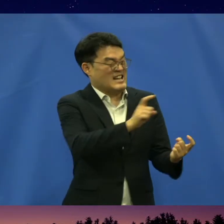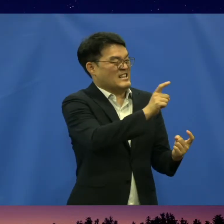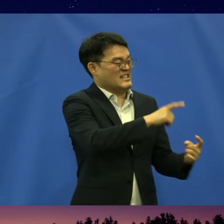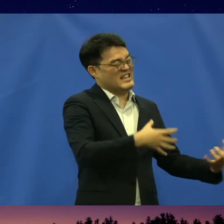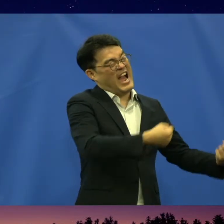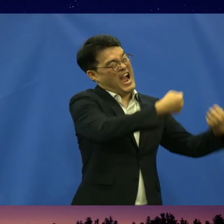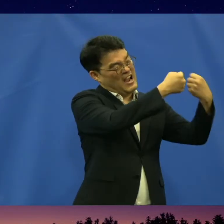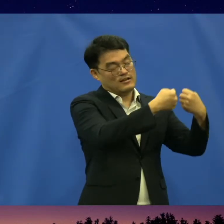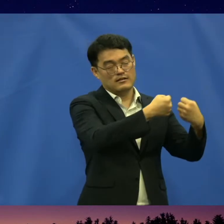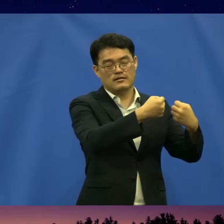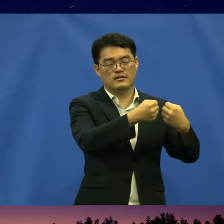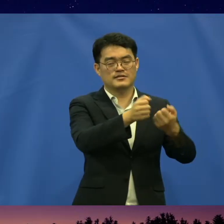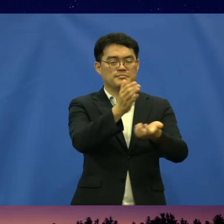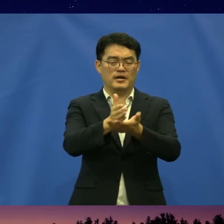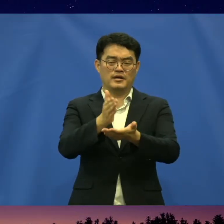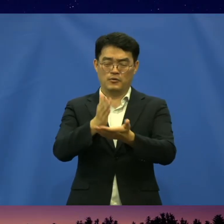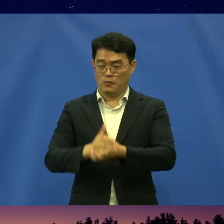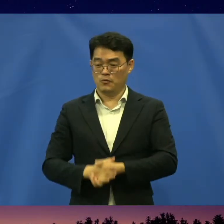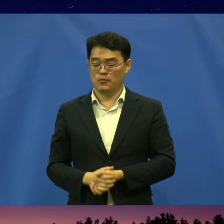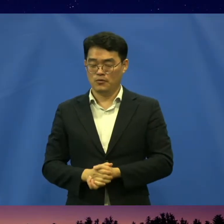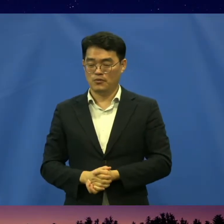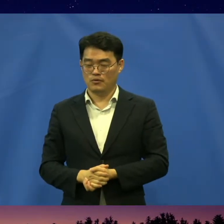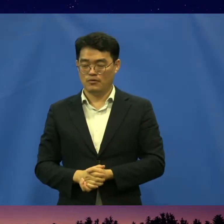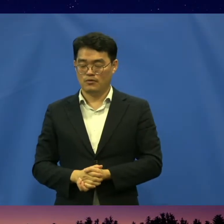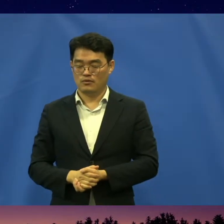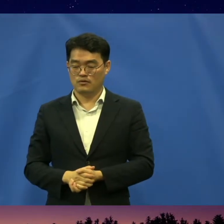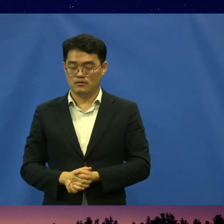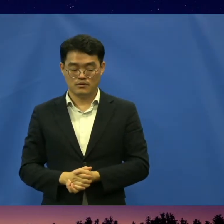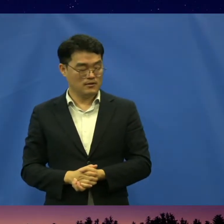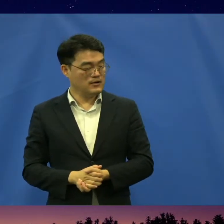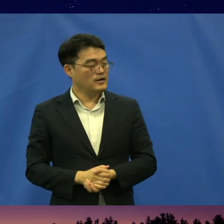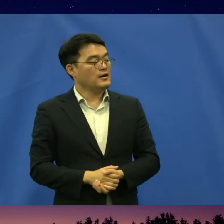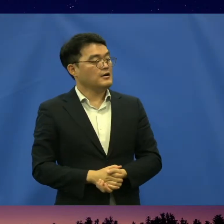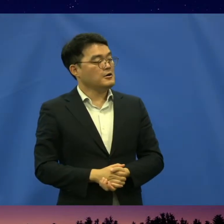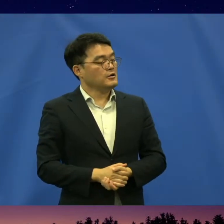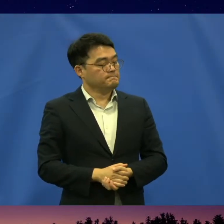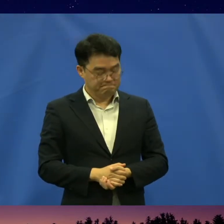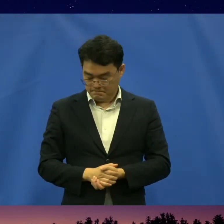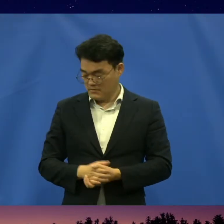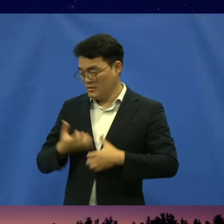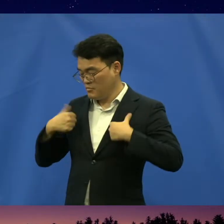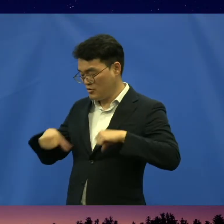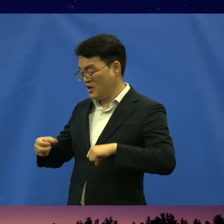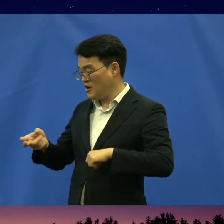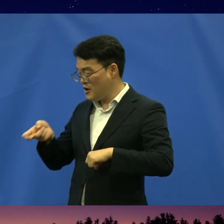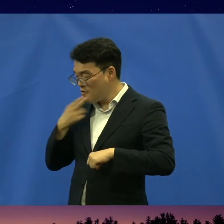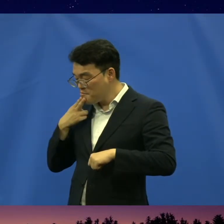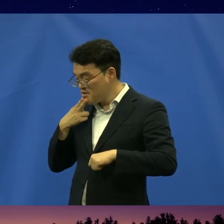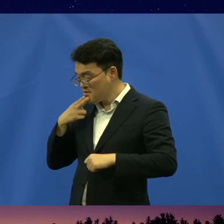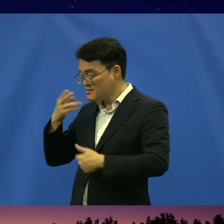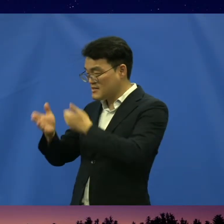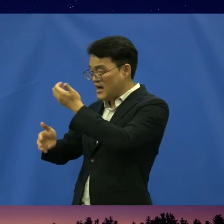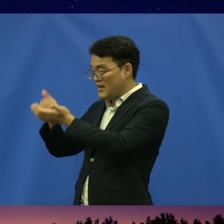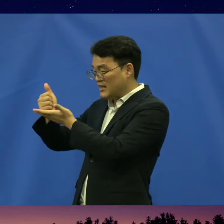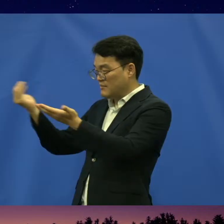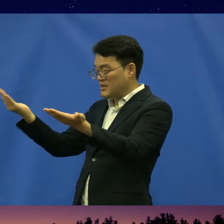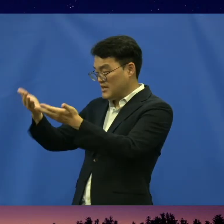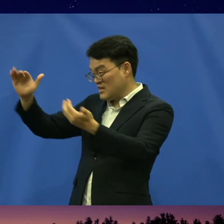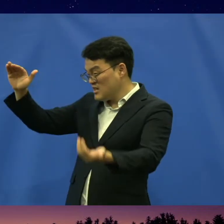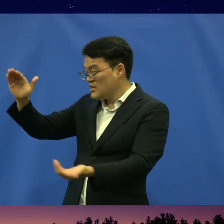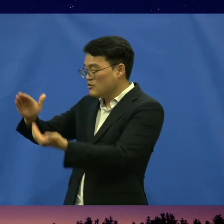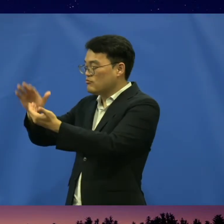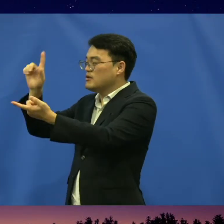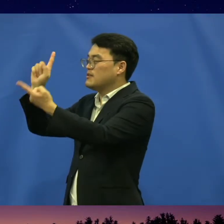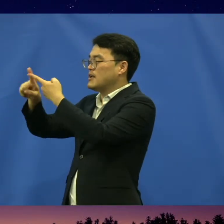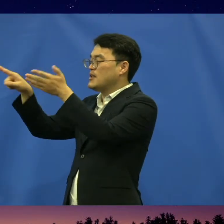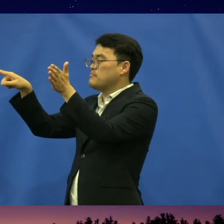그래서 누가 끝을 보는 겁니까? 포기하지 않는 사람. 그 포기하지 않는 사람은 결국 하나님이 일을 이루실 것이라는 믿음을